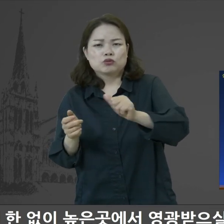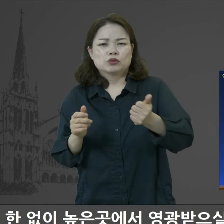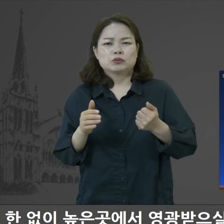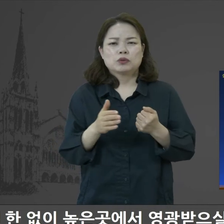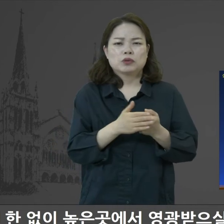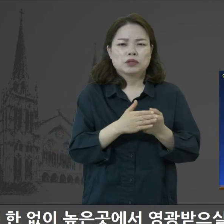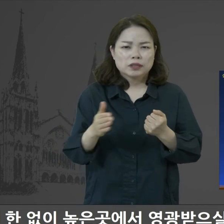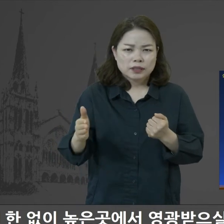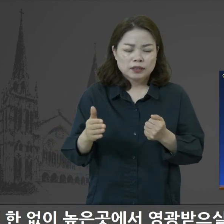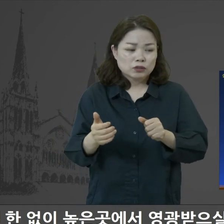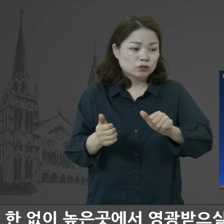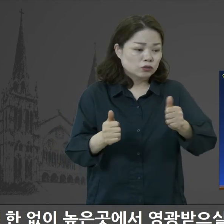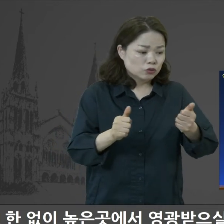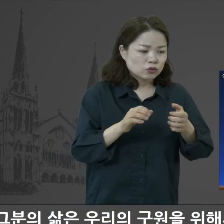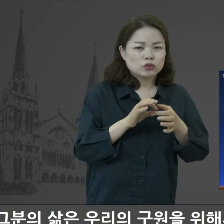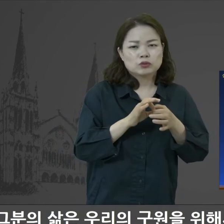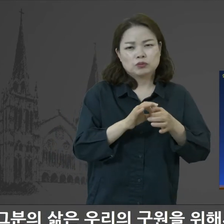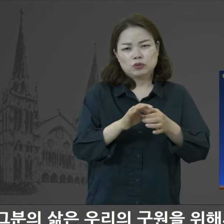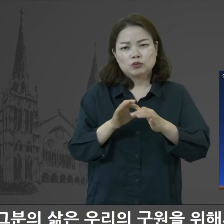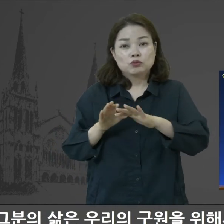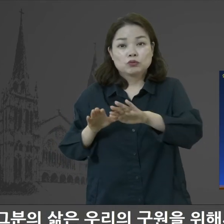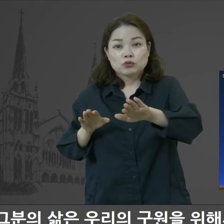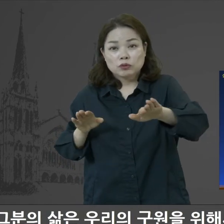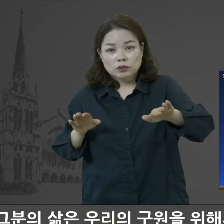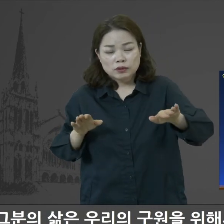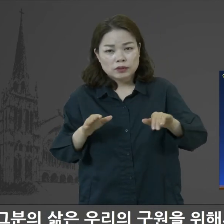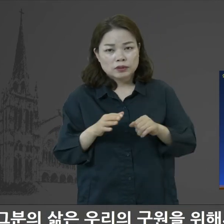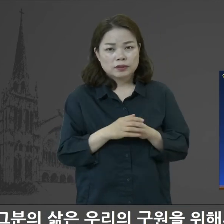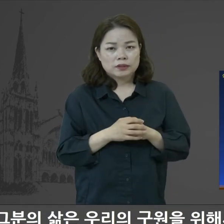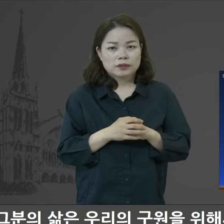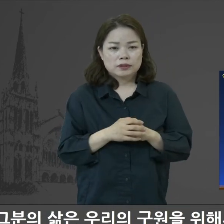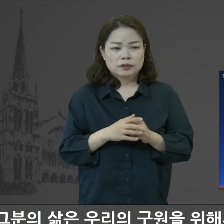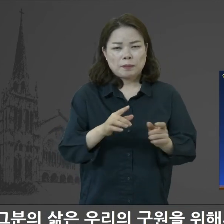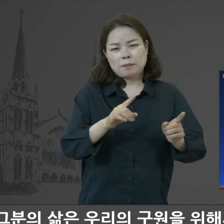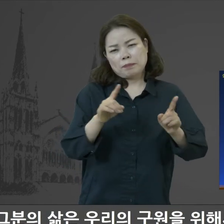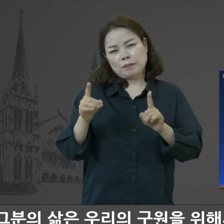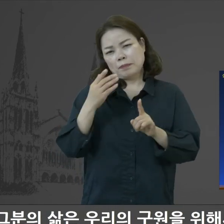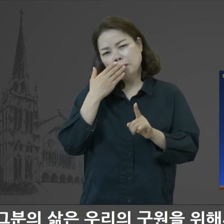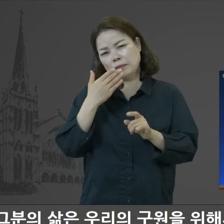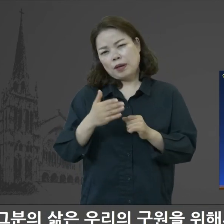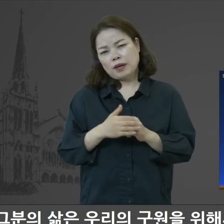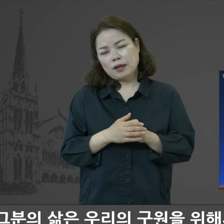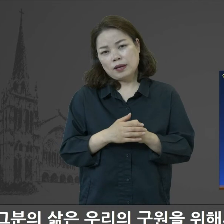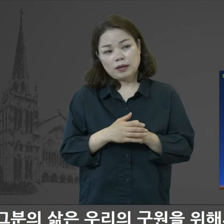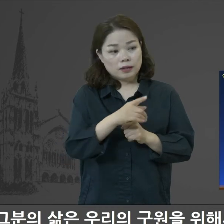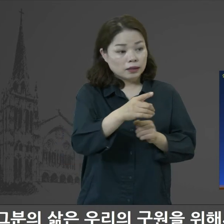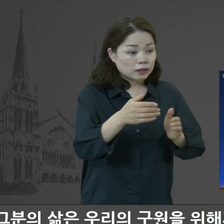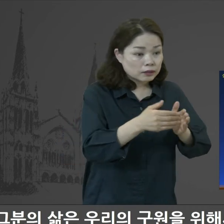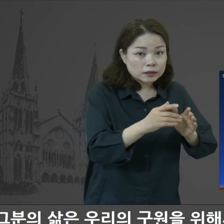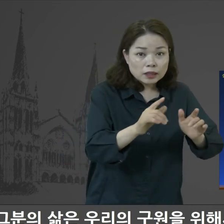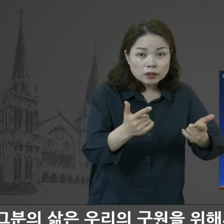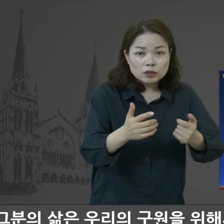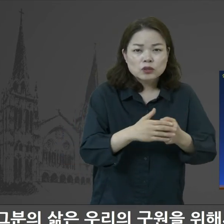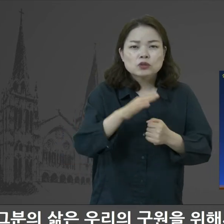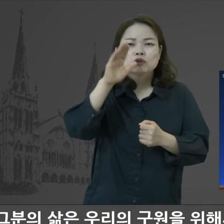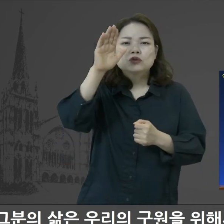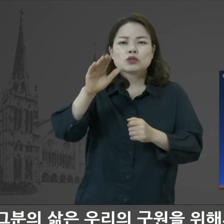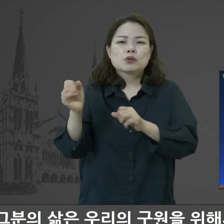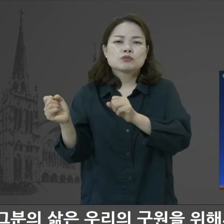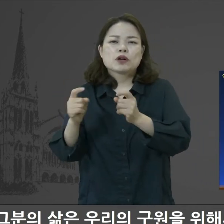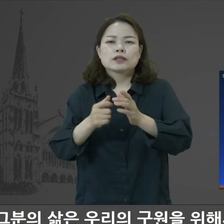말미암아 그 죽으심으로 인해 우리는 나음을 입게 되었죠. 이게 끝이 아닙니다. 그 후에